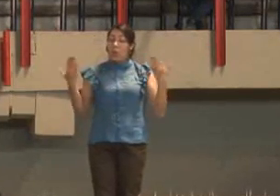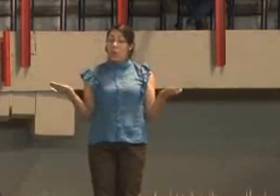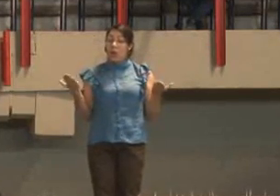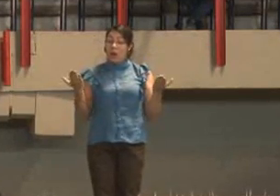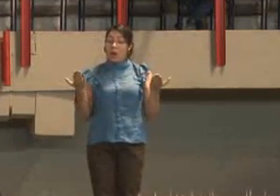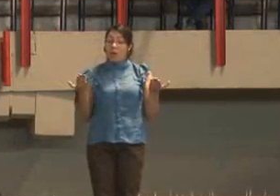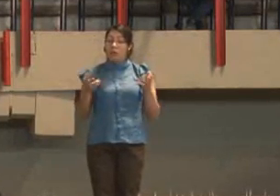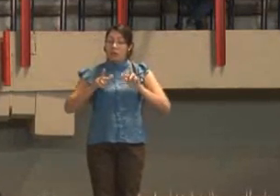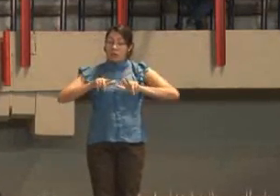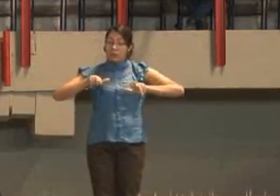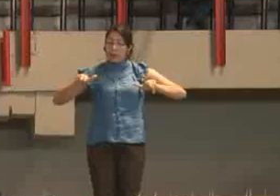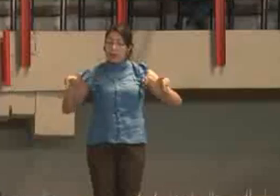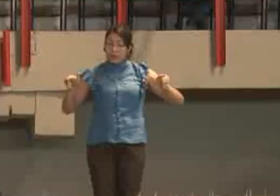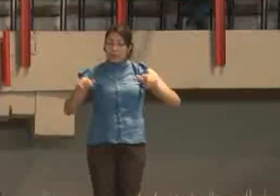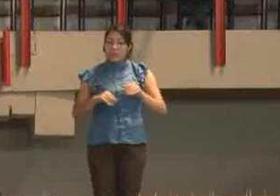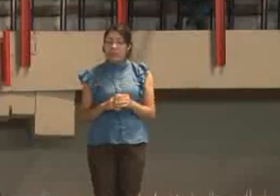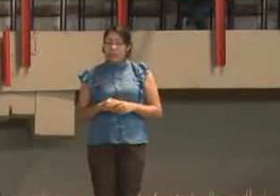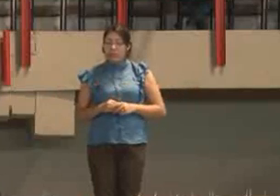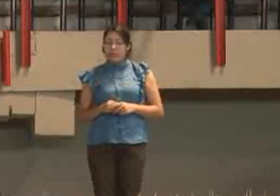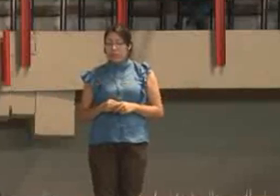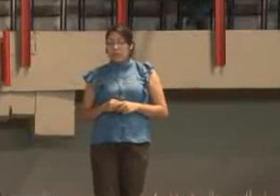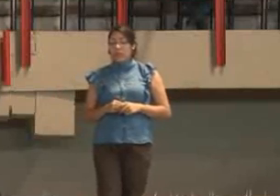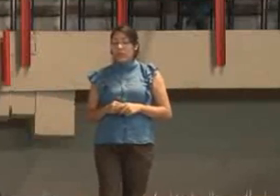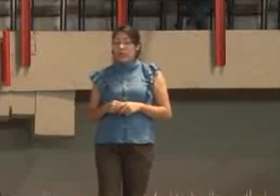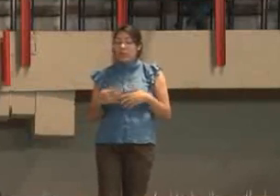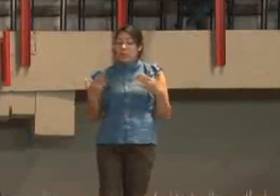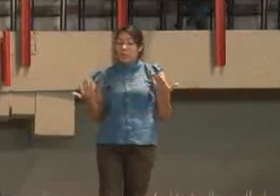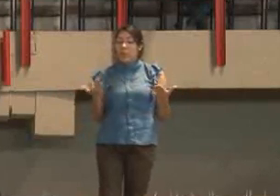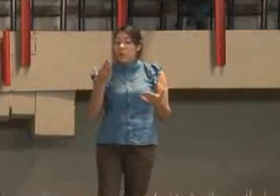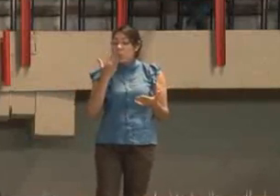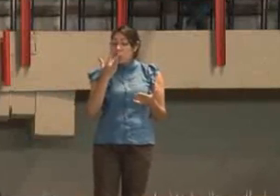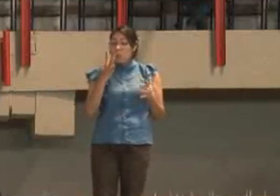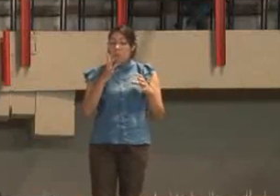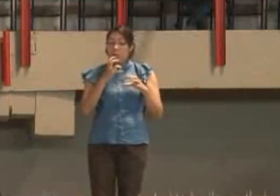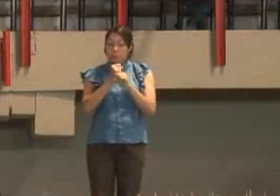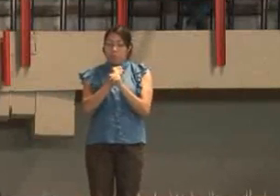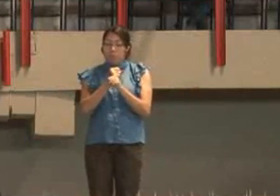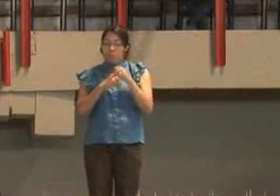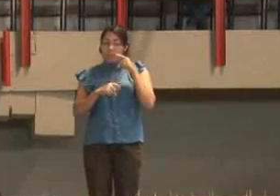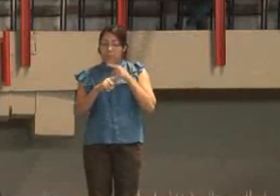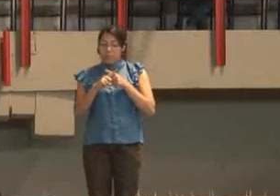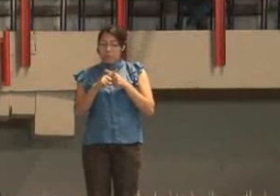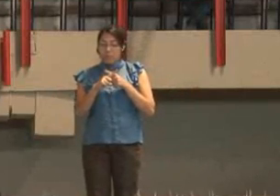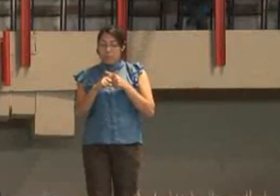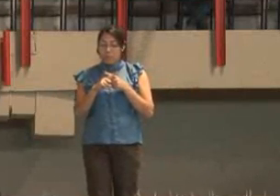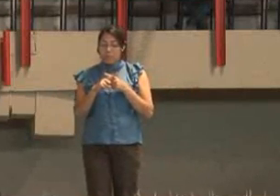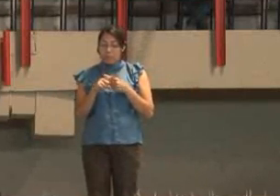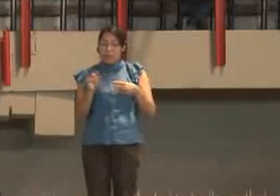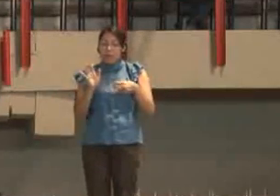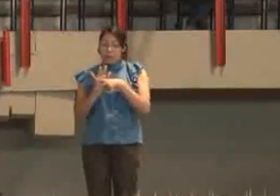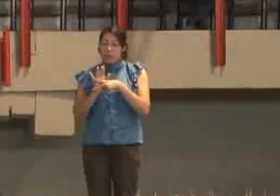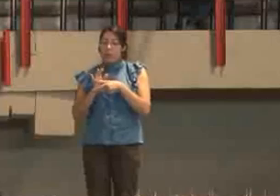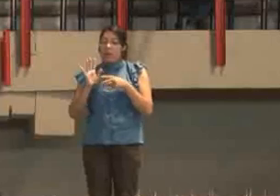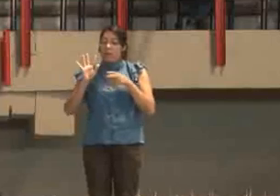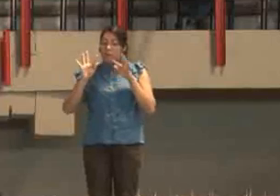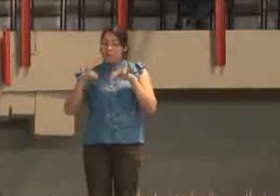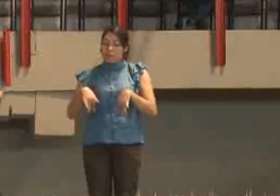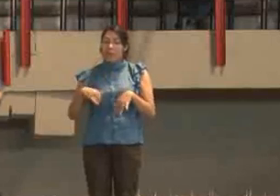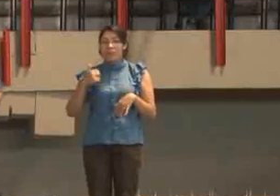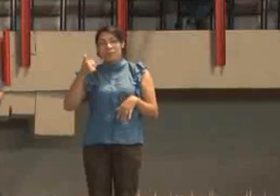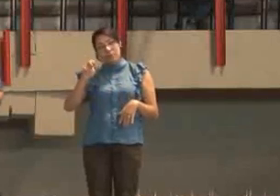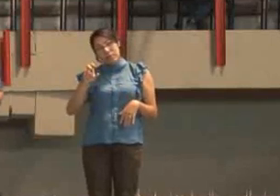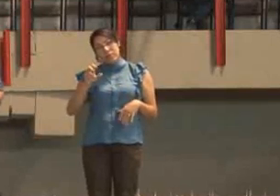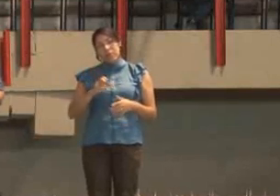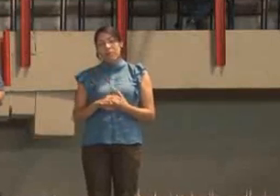modelo, de quantas formas diferentes você escolhe a cor, multiplica os resultados, chegou no resultado final, resposta